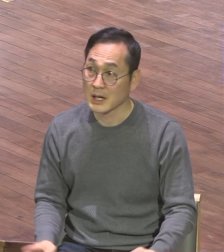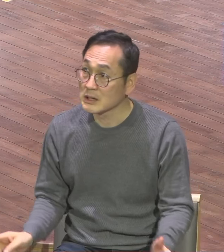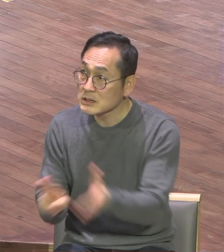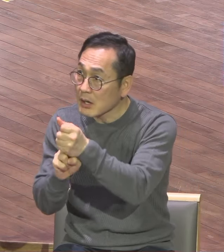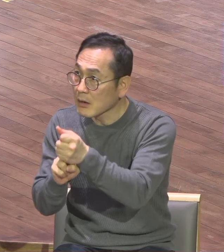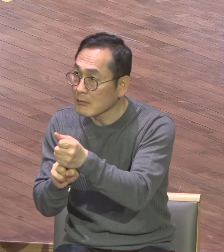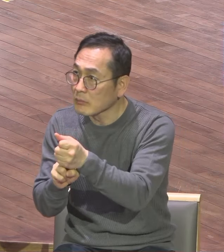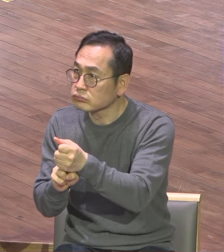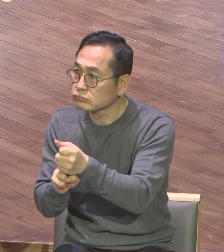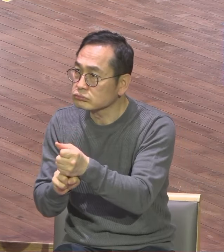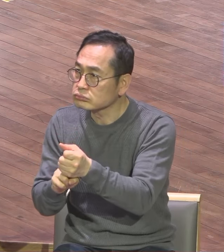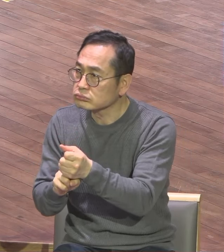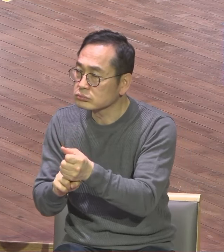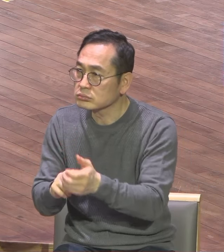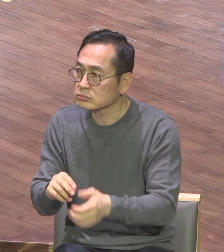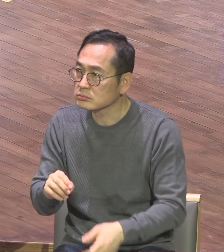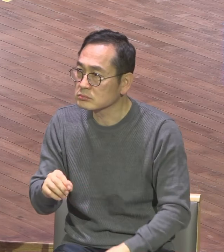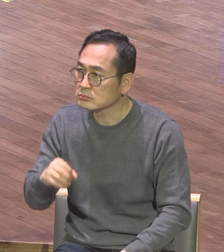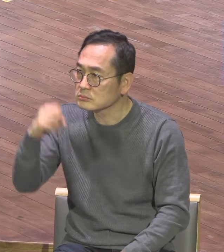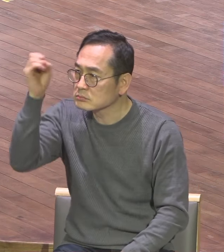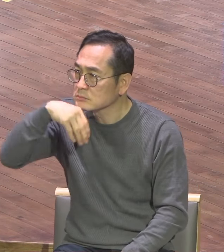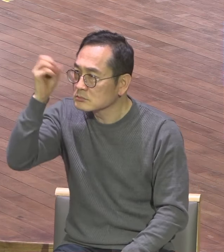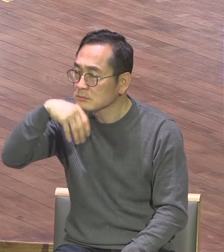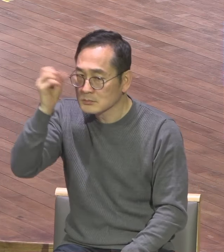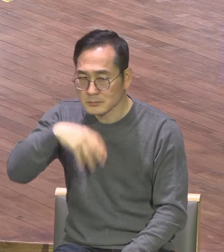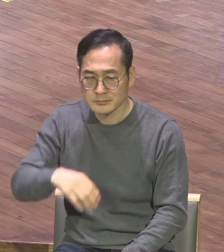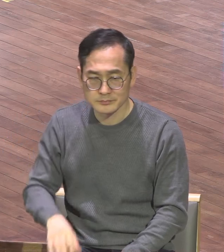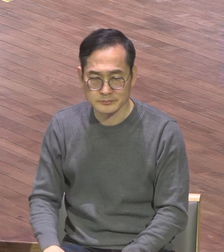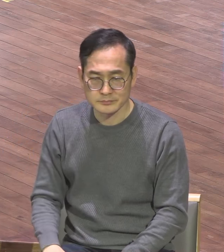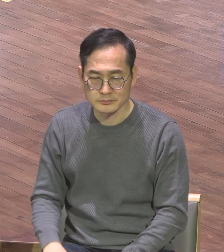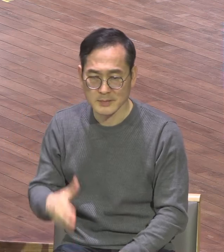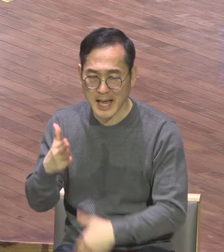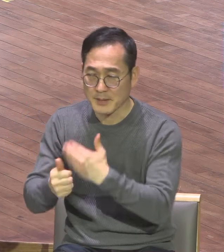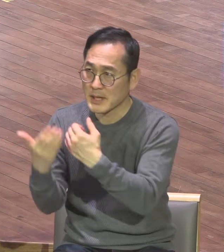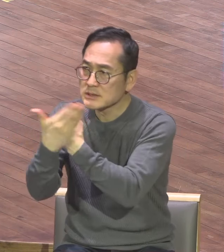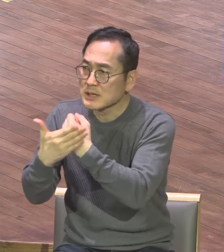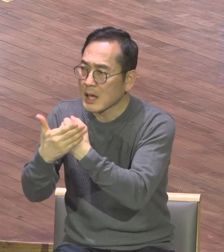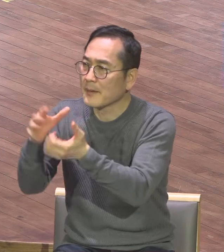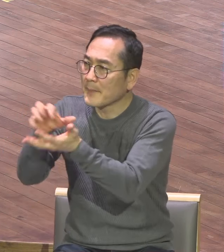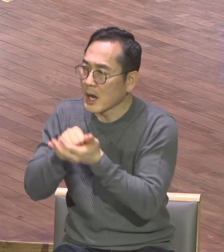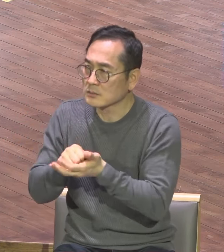하나님의 은혜를 항상 드리고 살아가면서도 감사하지 않는 마음으로,